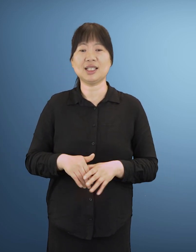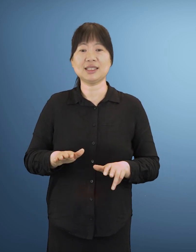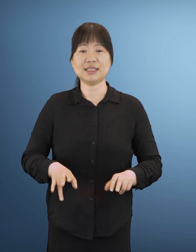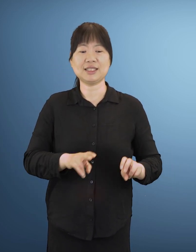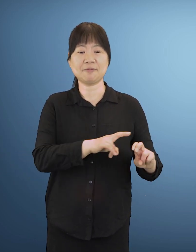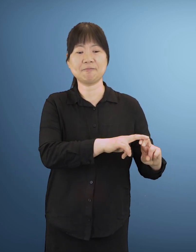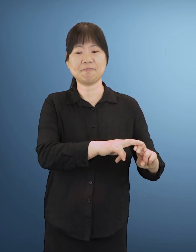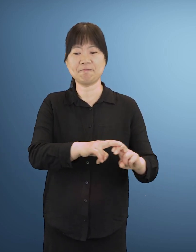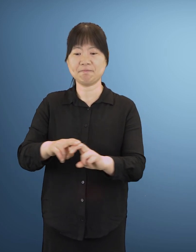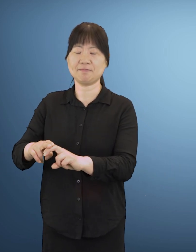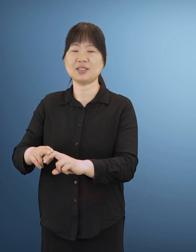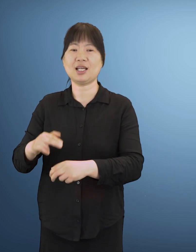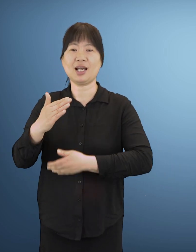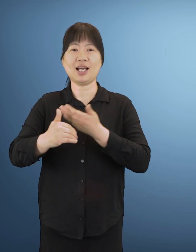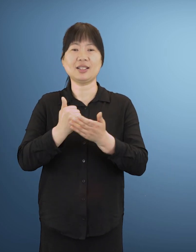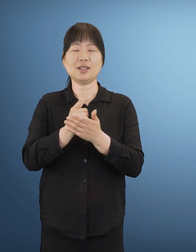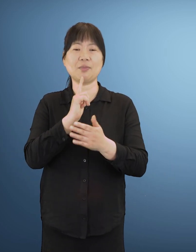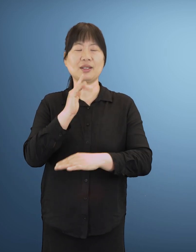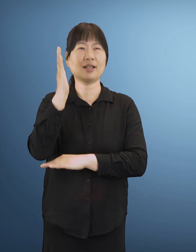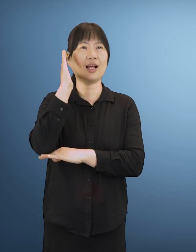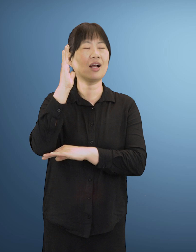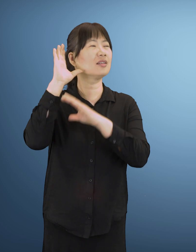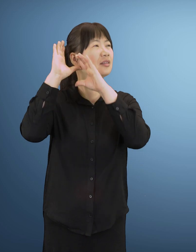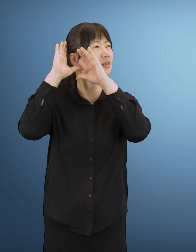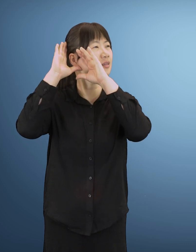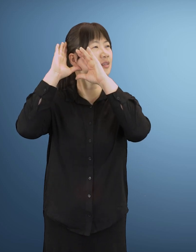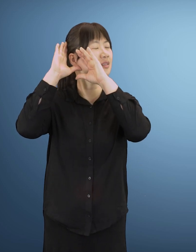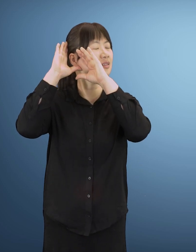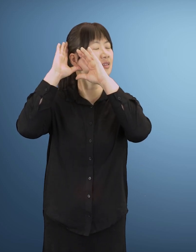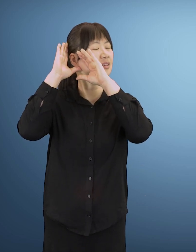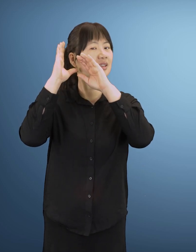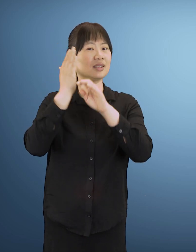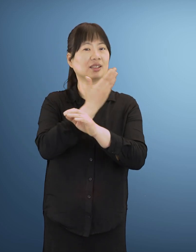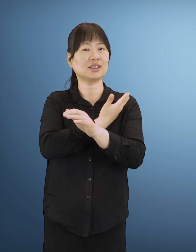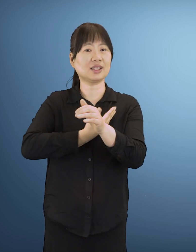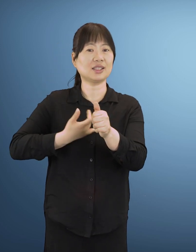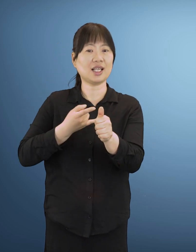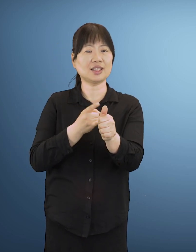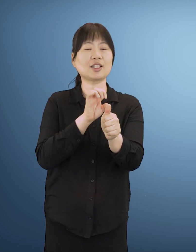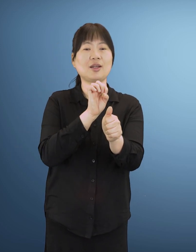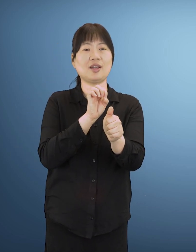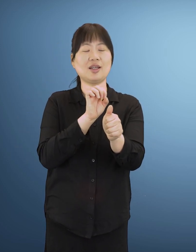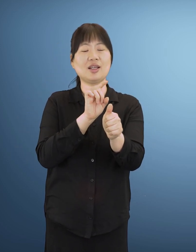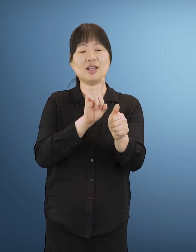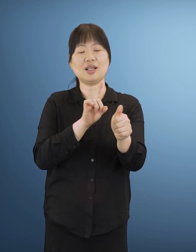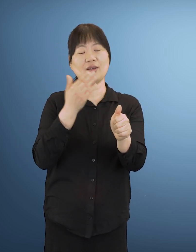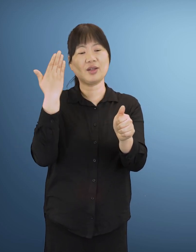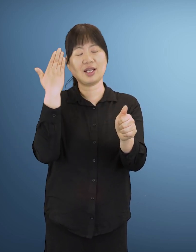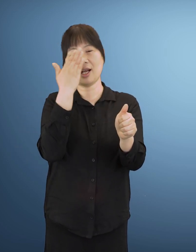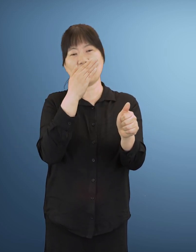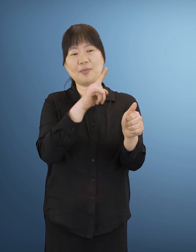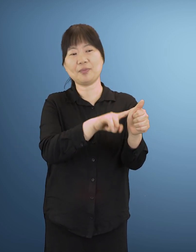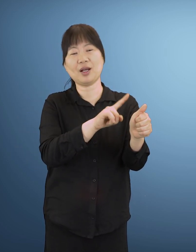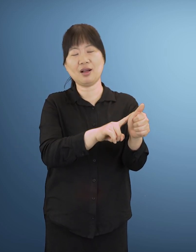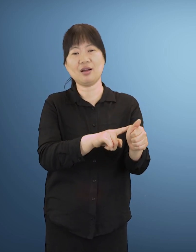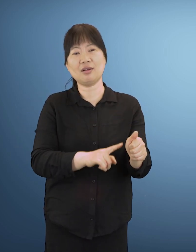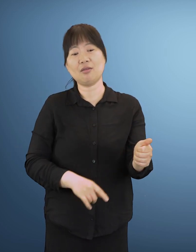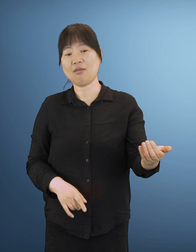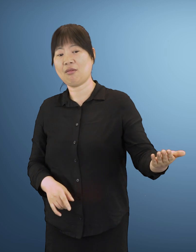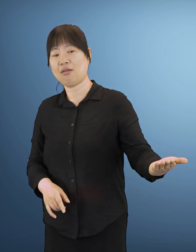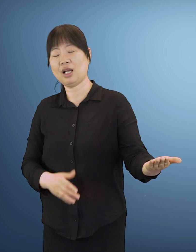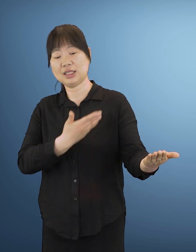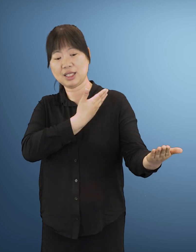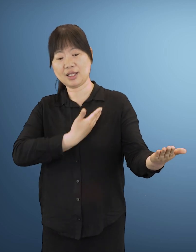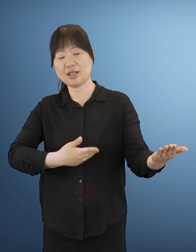앞에 앉아 말씀을 듣는 제자들을 가리키면서 이렇게 얘기하시는 거예요. 손을 내밀어